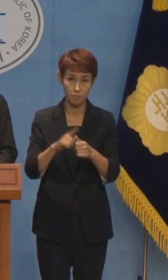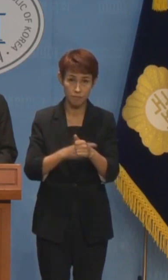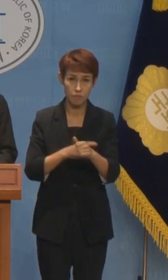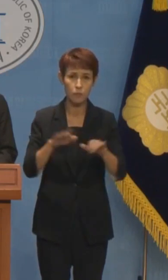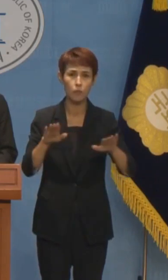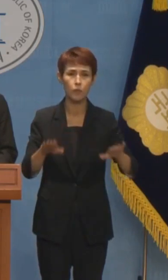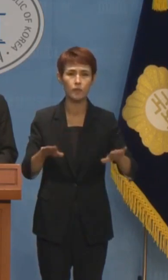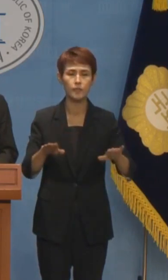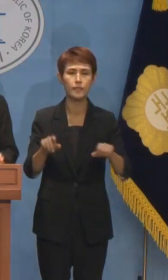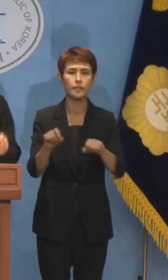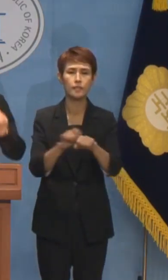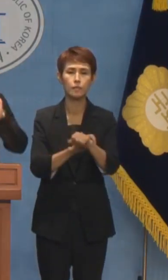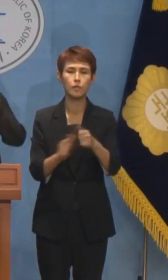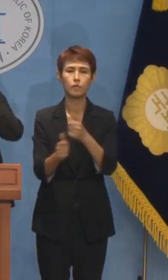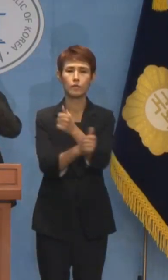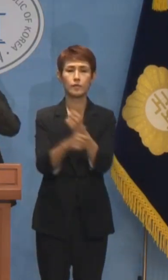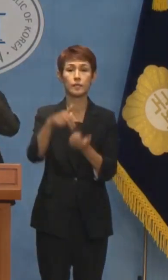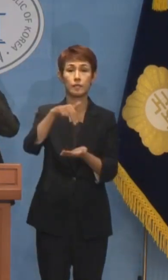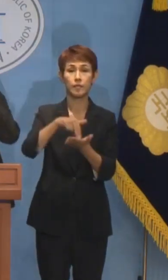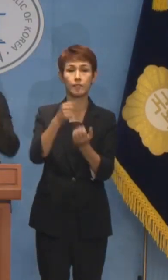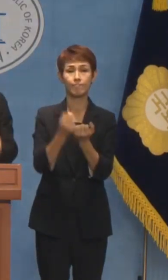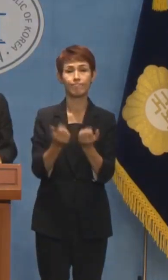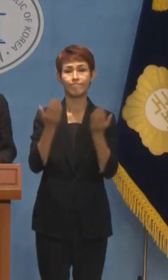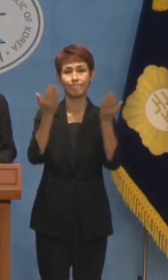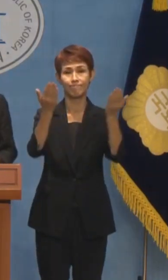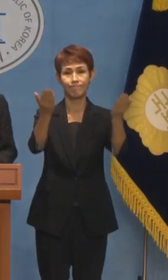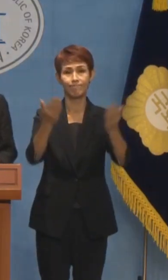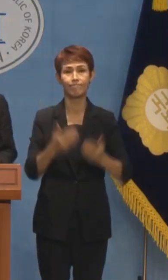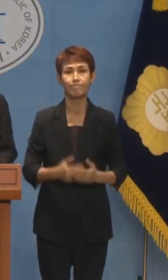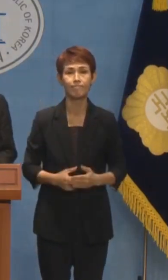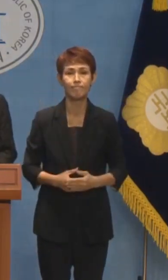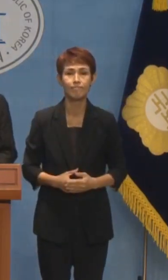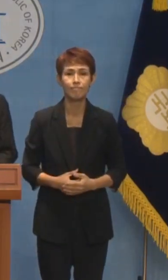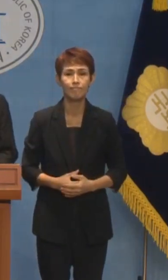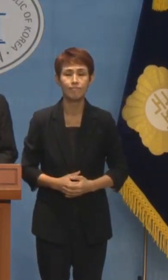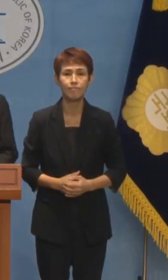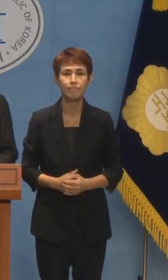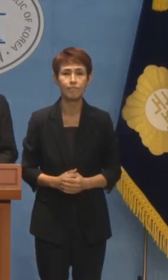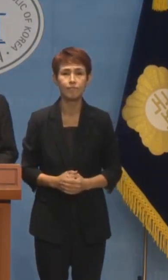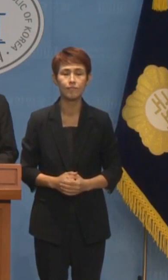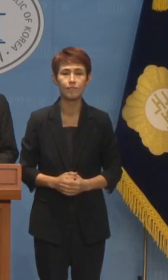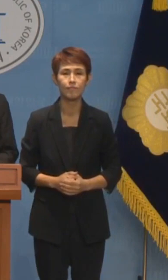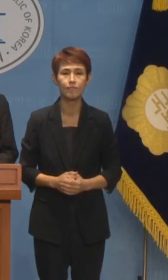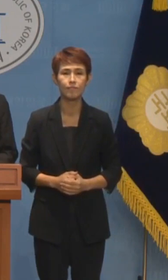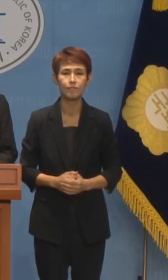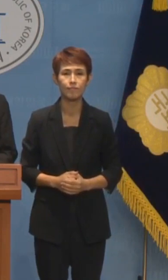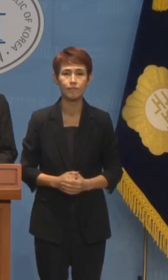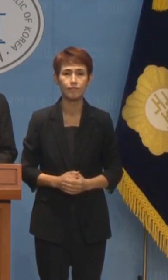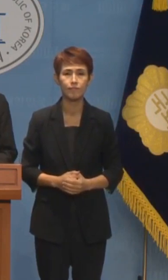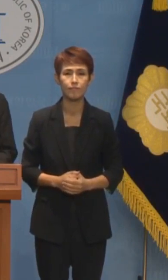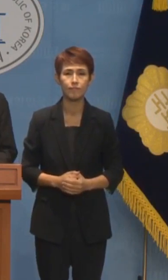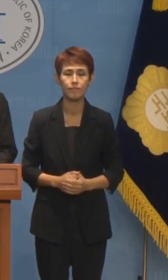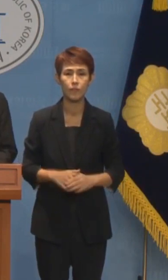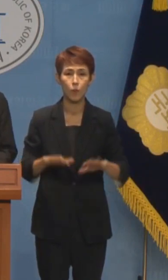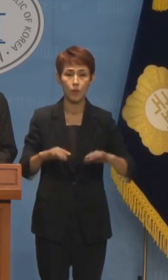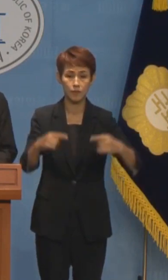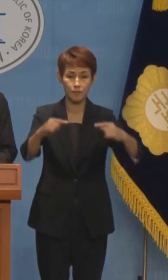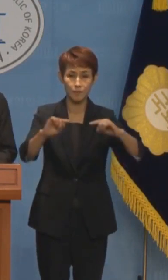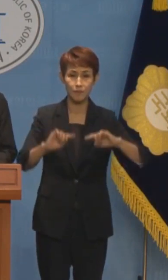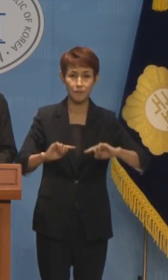당의 특위의 입장을 어 어 밝히도록 하겠습니다 오늘 기자 회견에는